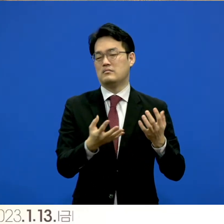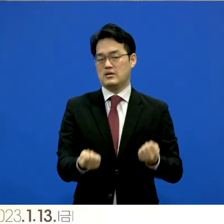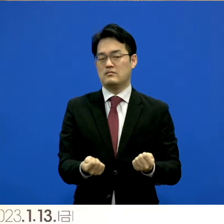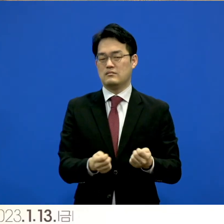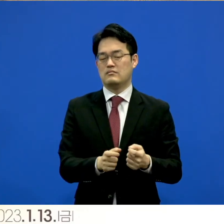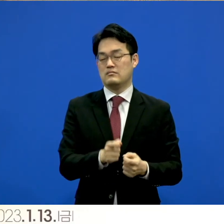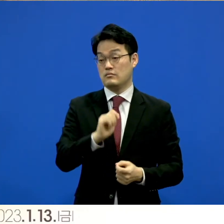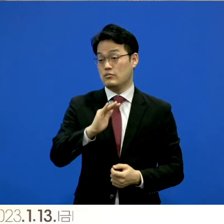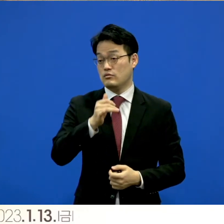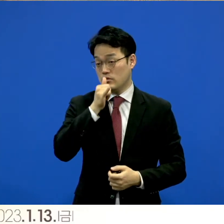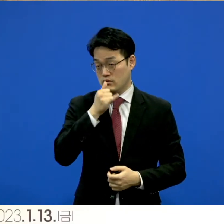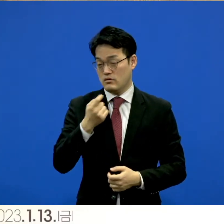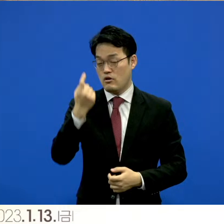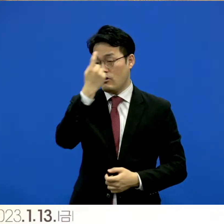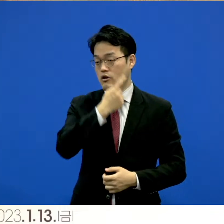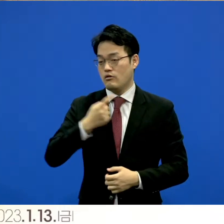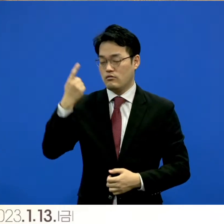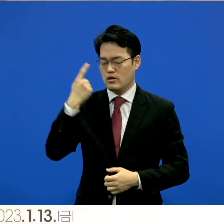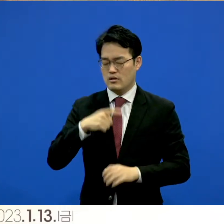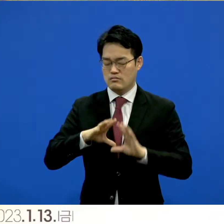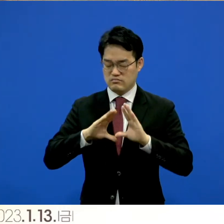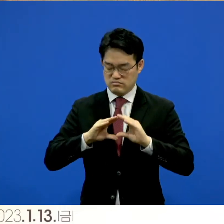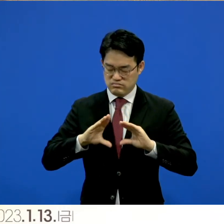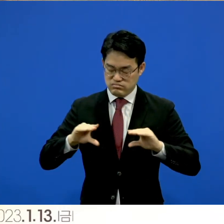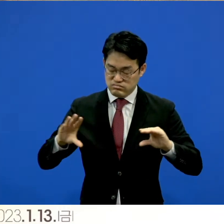푸근한 그런 이웃집 아저씨처럼